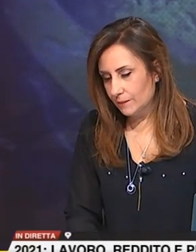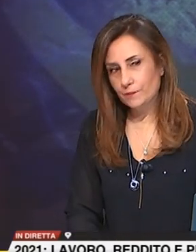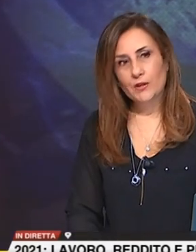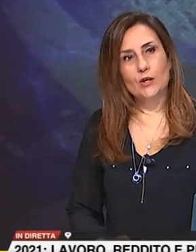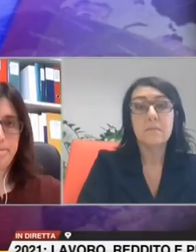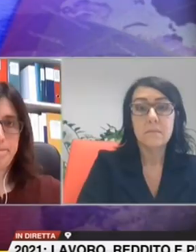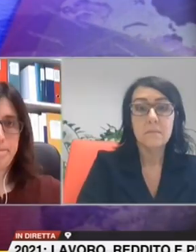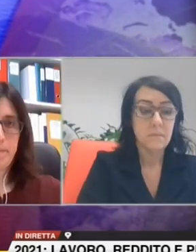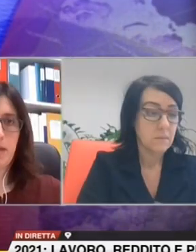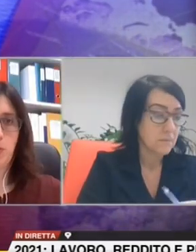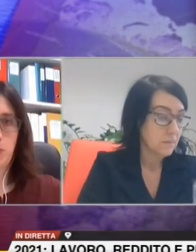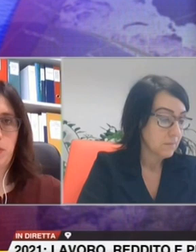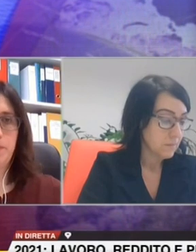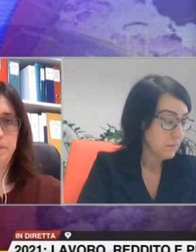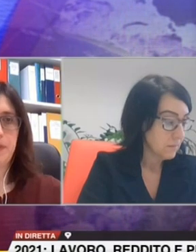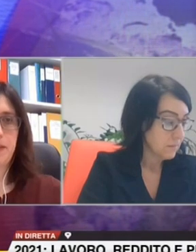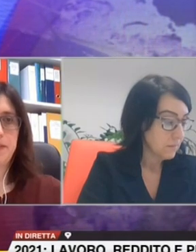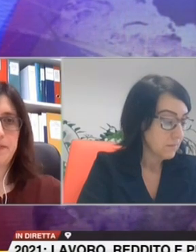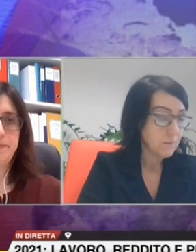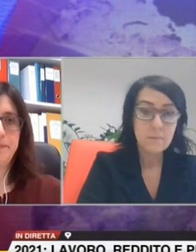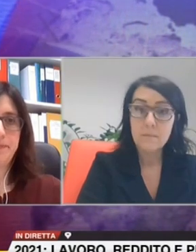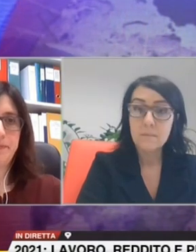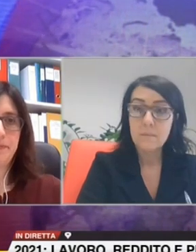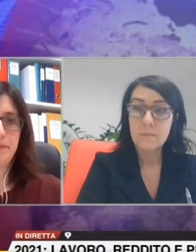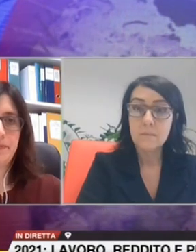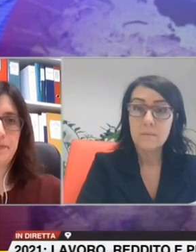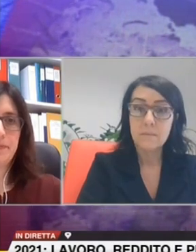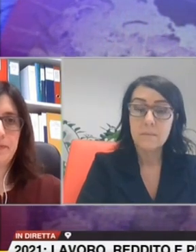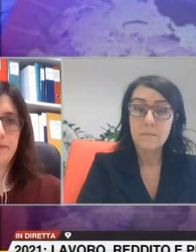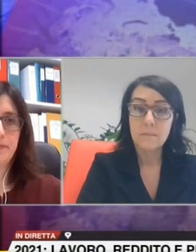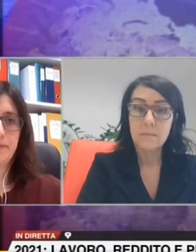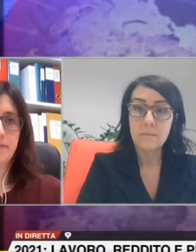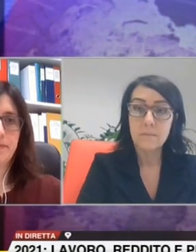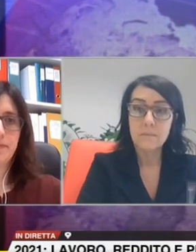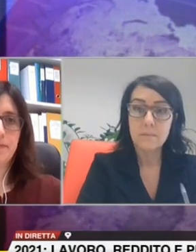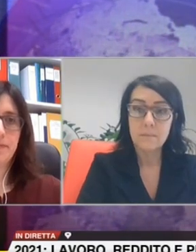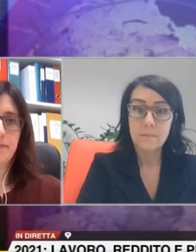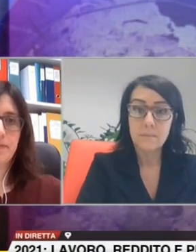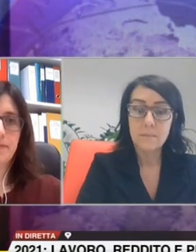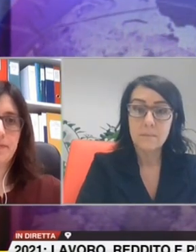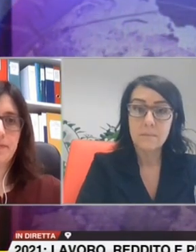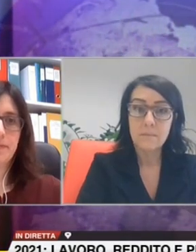Pasqualin, buongiorno. Buongiorno, e Monica Giomo.